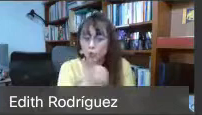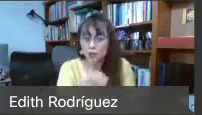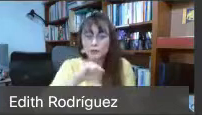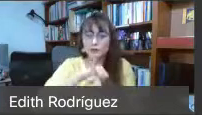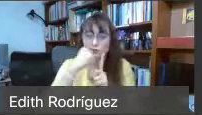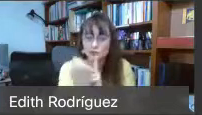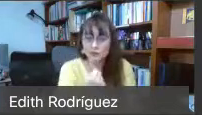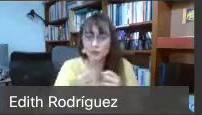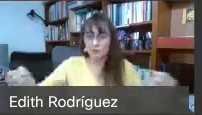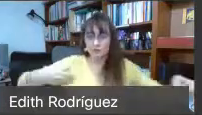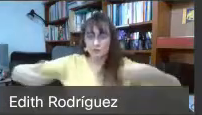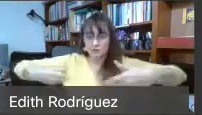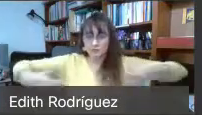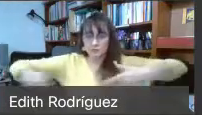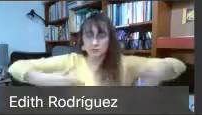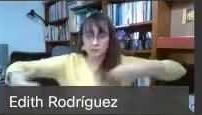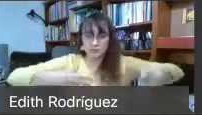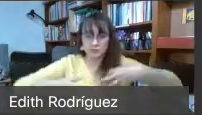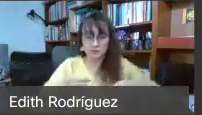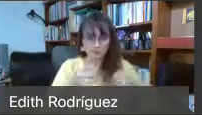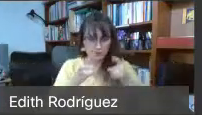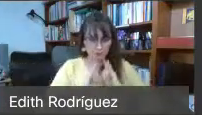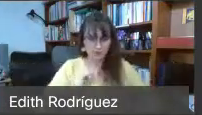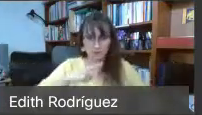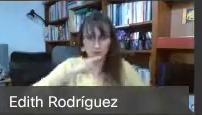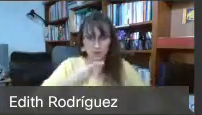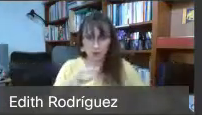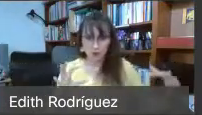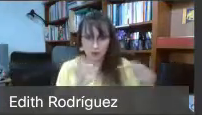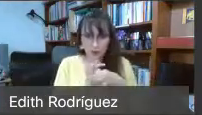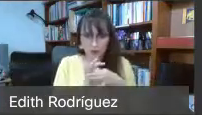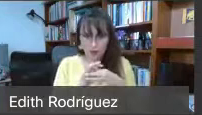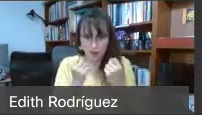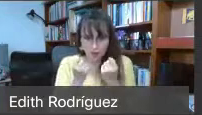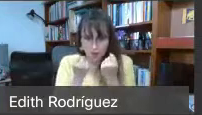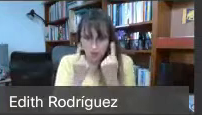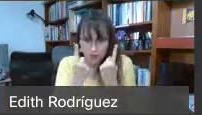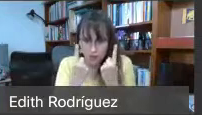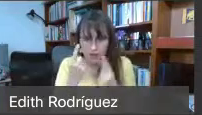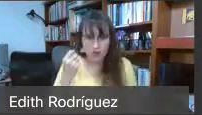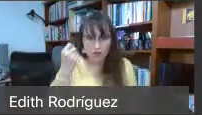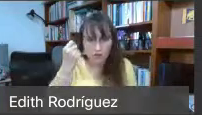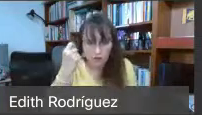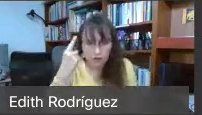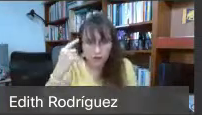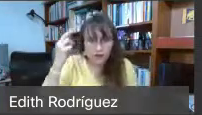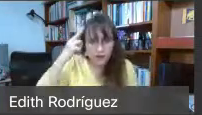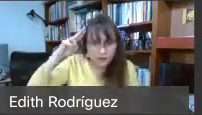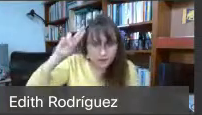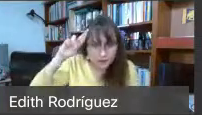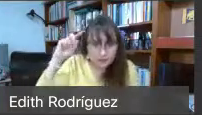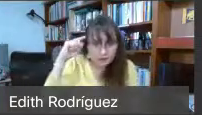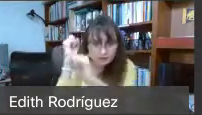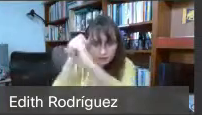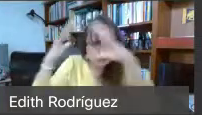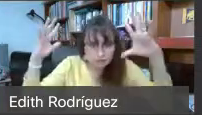la interacción natural y desde allí también se transmiten valores culturales. La cultura siempre va a